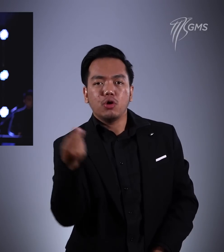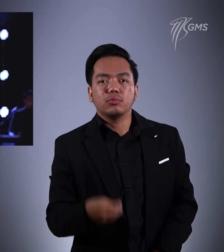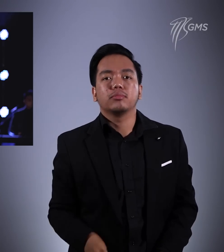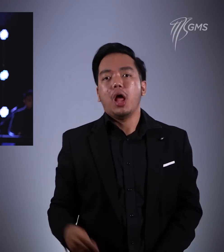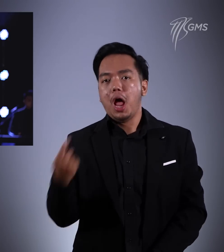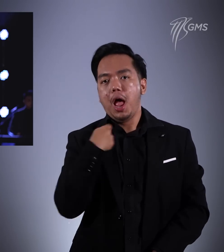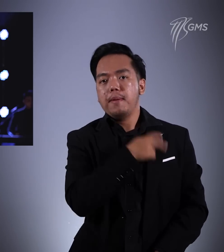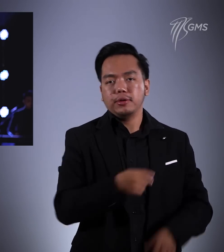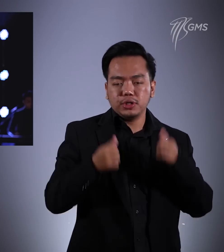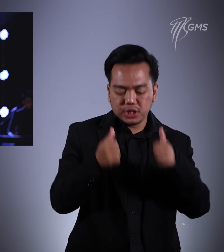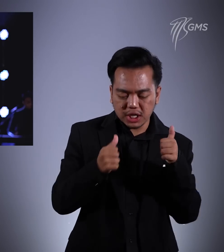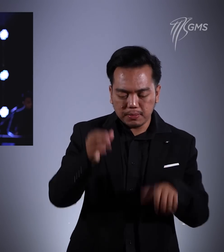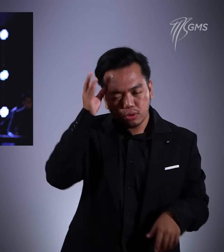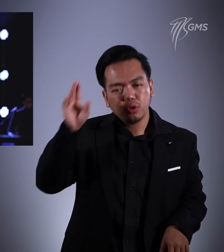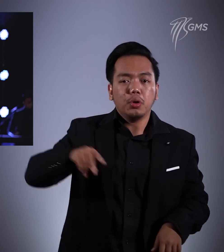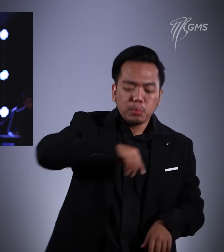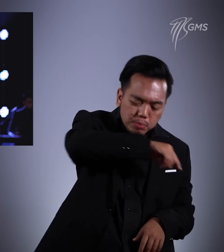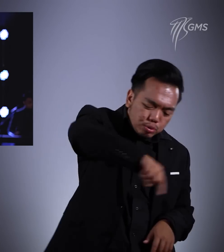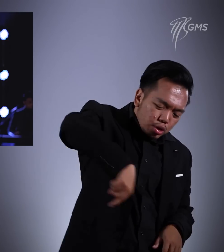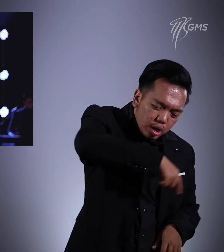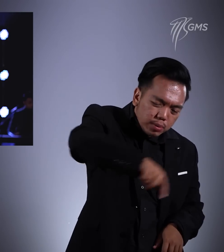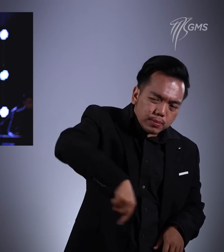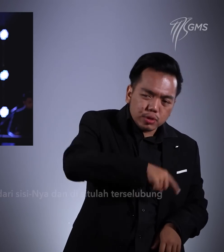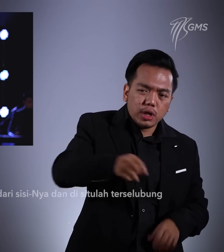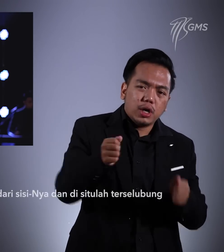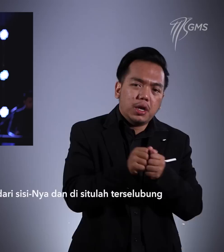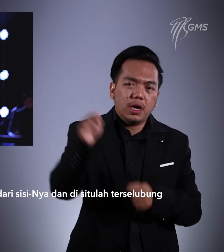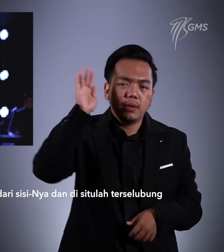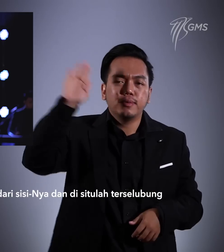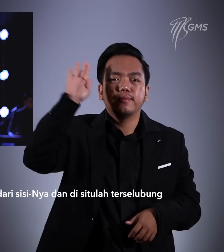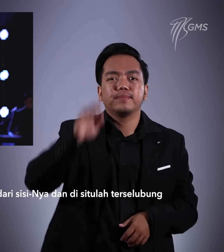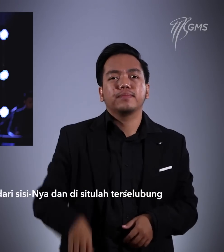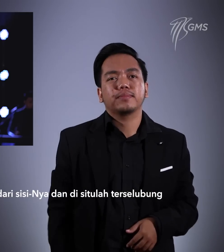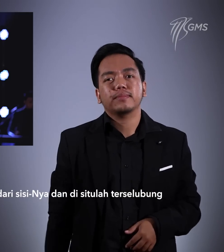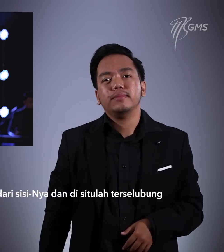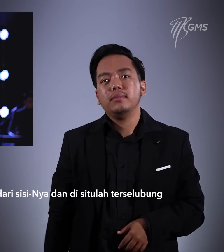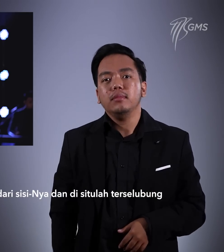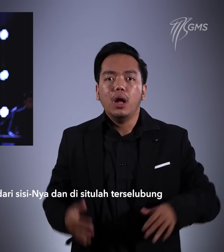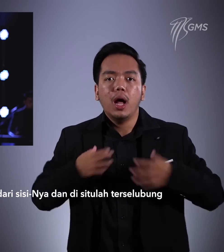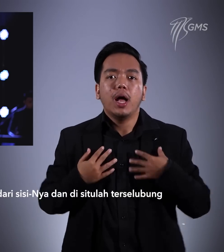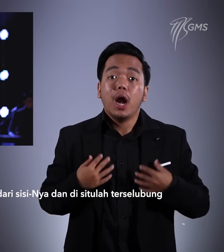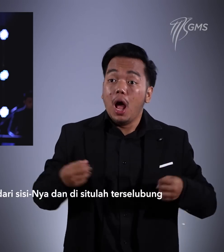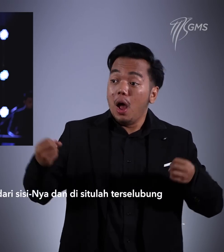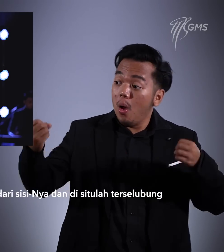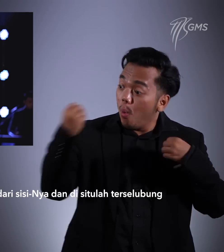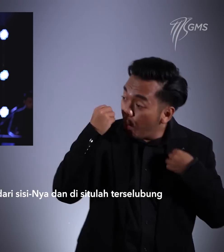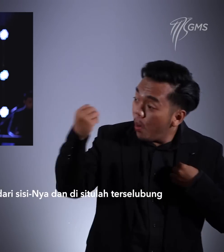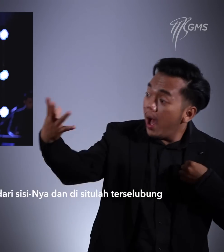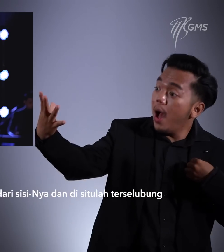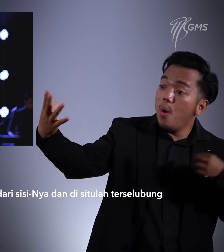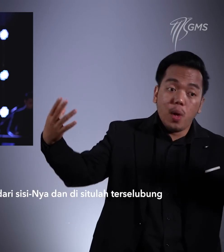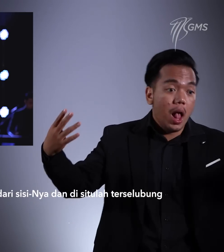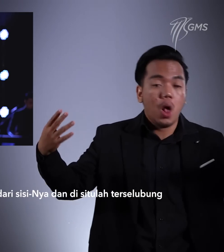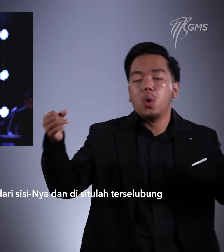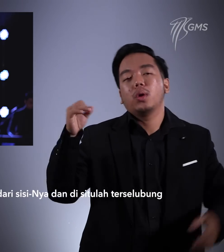juga. Engkau yang memberi manah, memberi burung puyuh. Engkau tidak meninggalkan aku. Ada kilauan seperti cahaya, sinar cahaya dari sisinya.